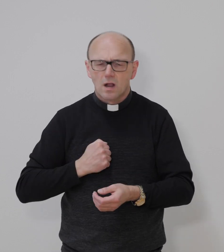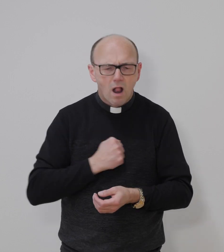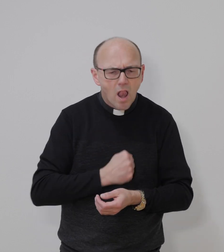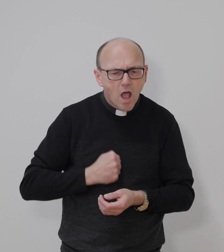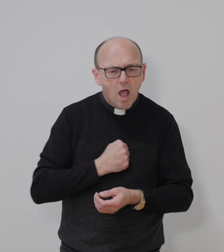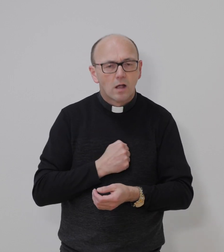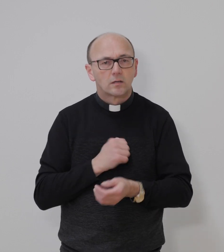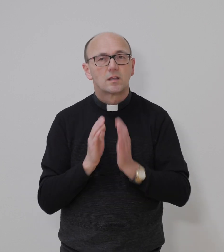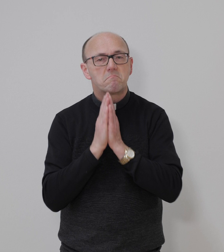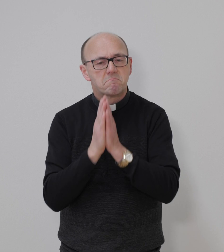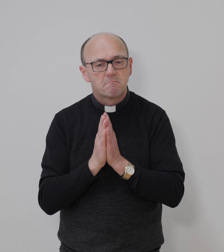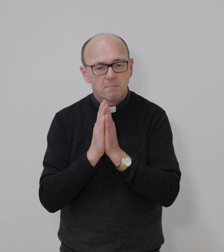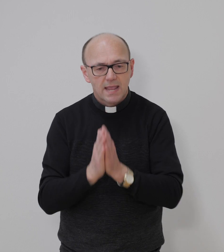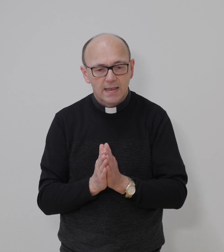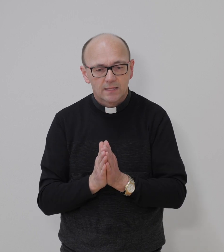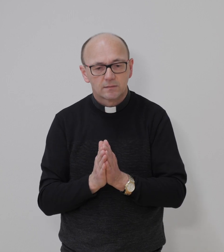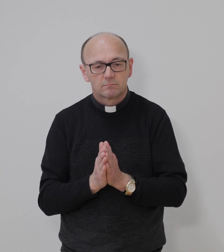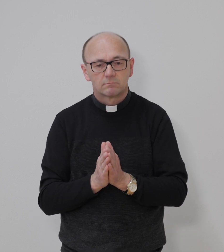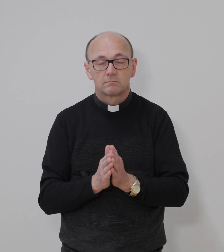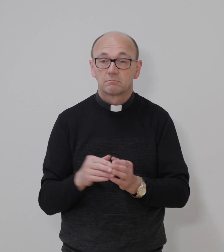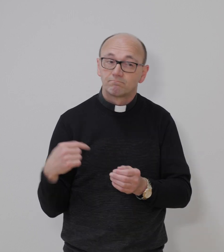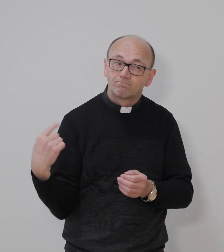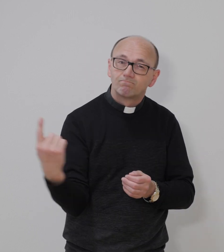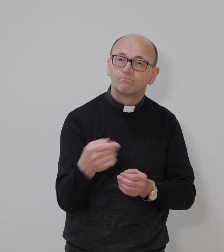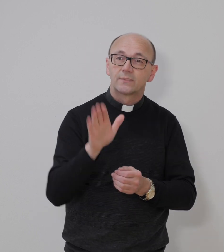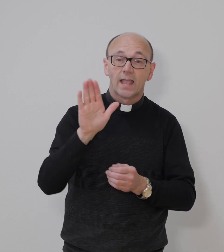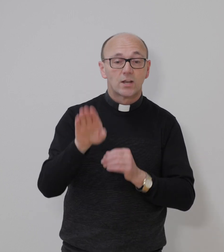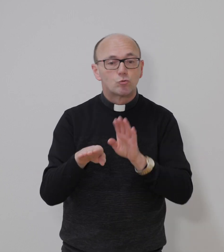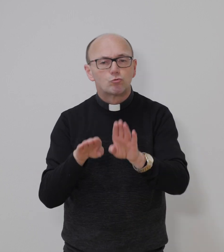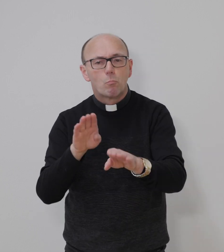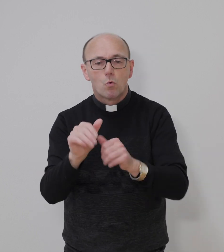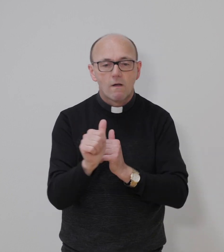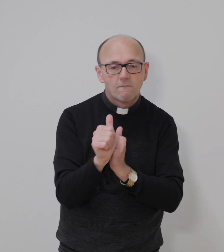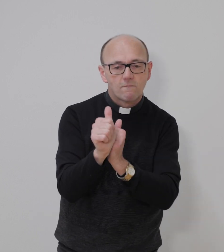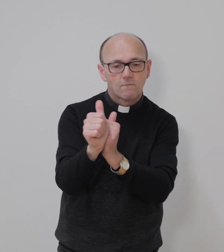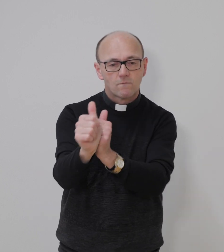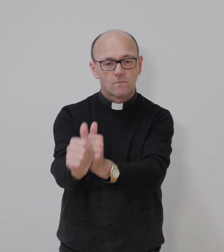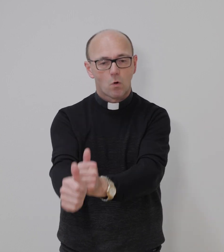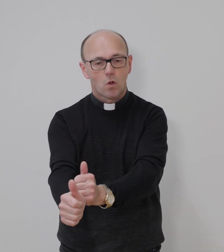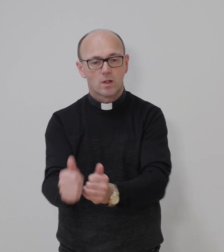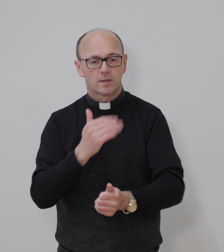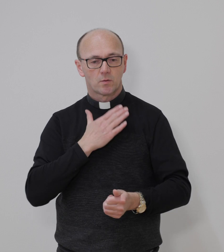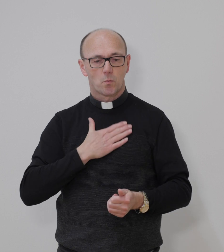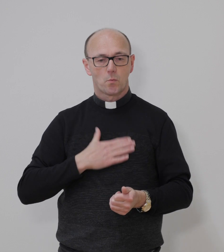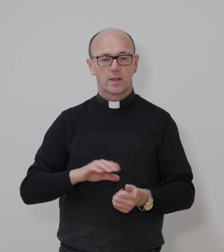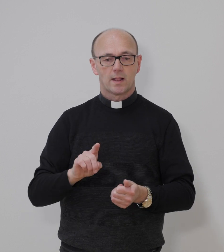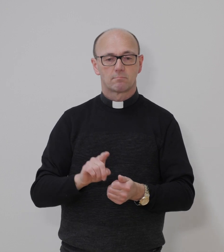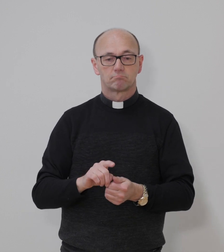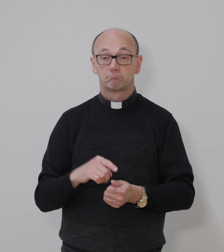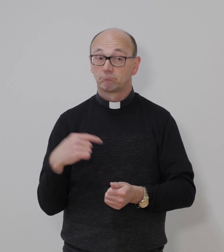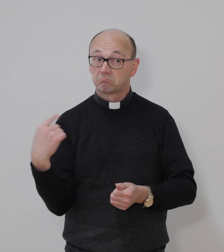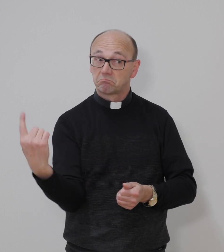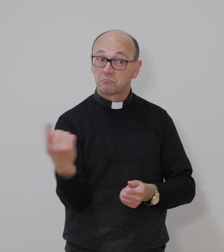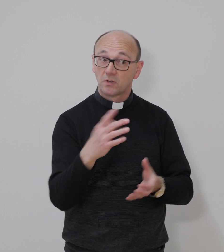nachzugehen. Wir wollen deinen Spuren durch unsere Zeit folgen und verbinden uns mit den vielen Leidenden unserer